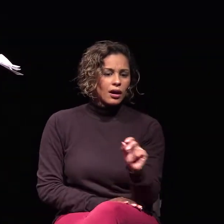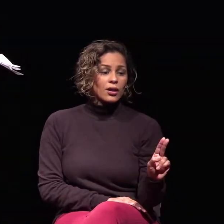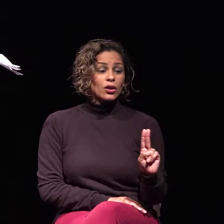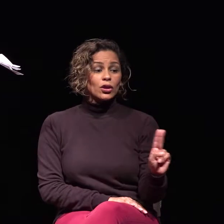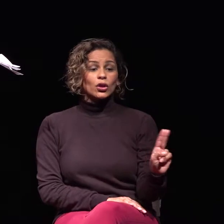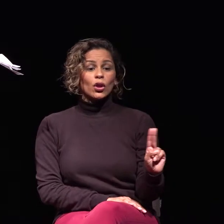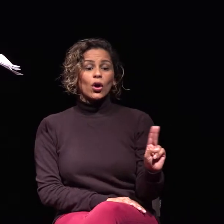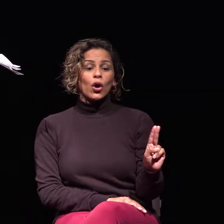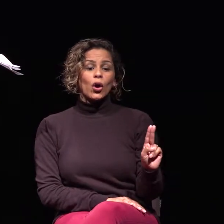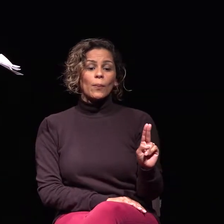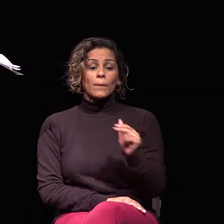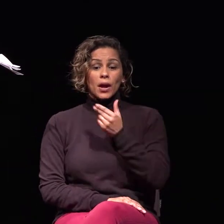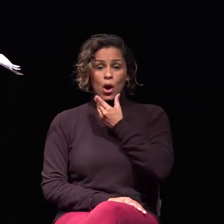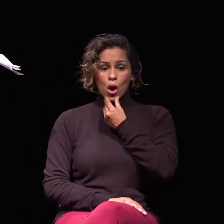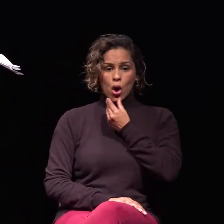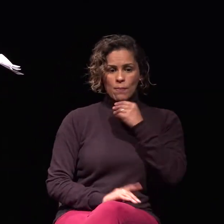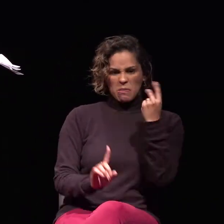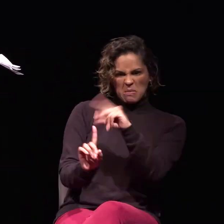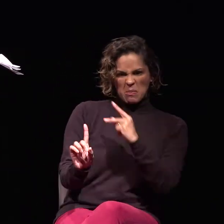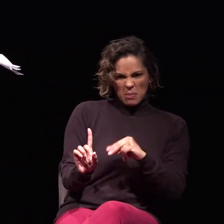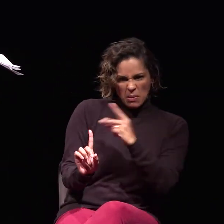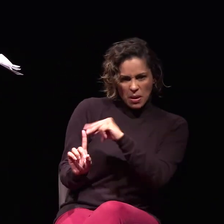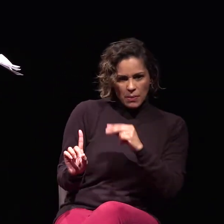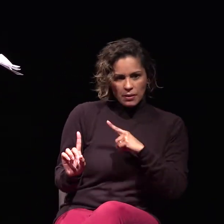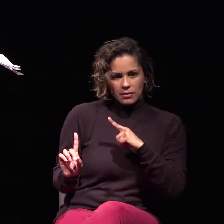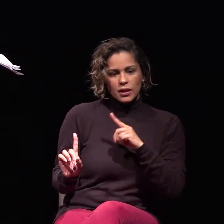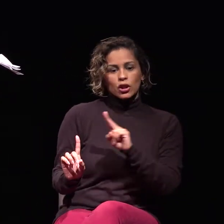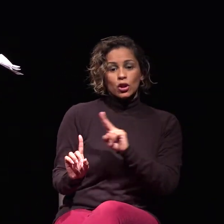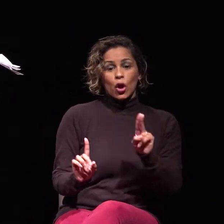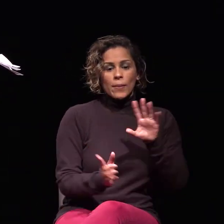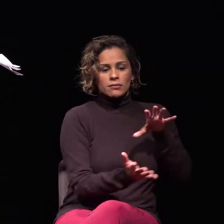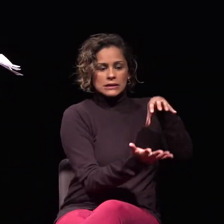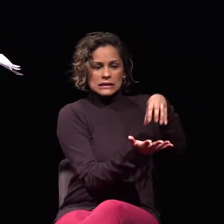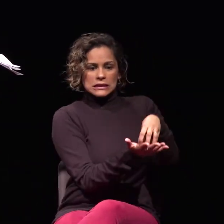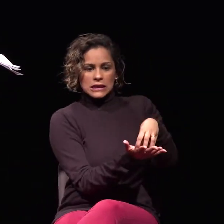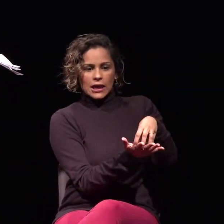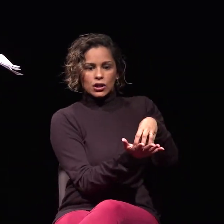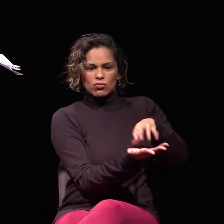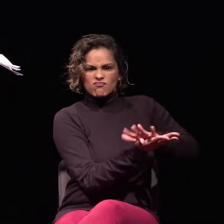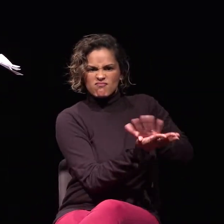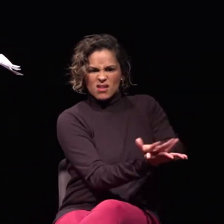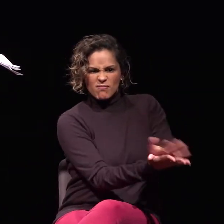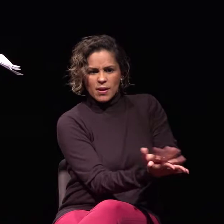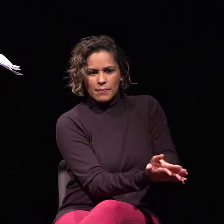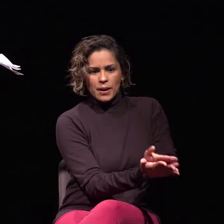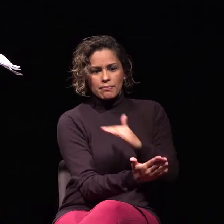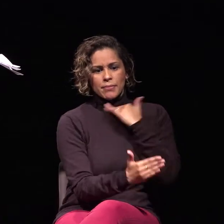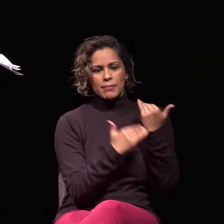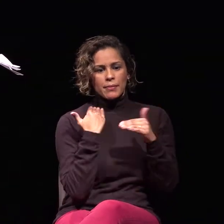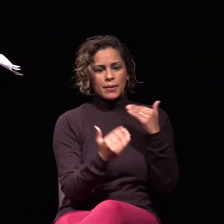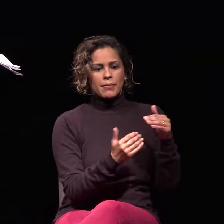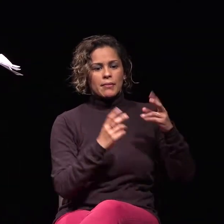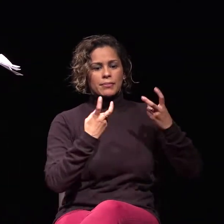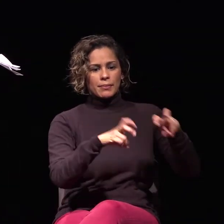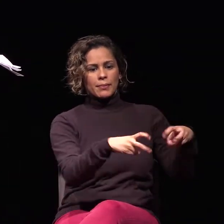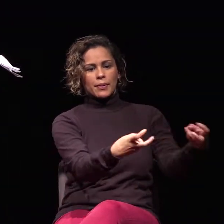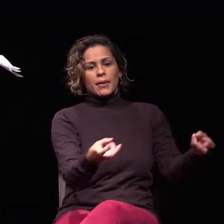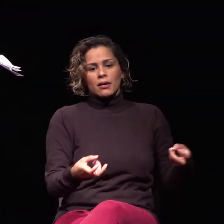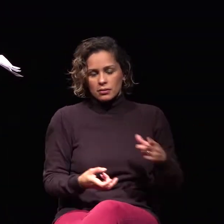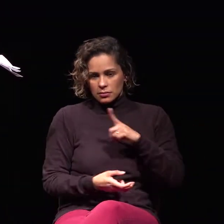os torturadores dão ao DOI-CODE, que é um centro de extermínio. Ali na Rua Tutóia ficava o DOI-CODE,